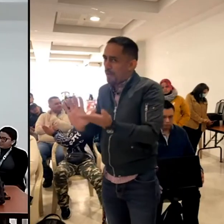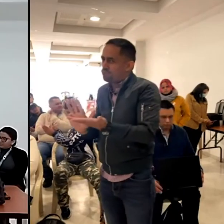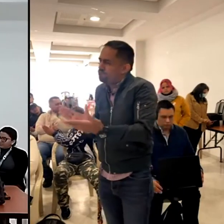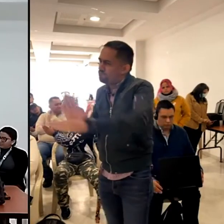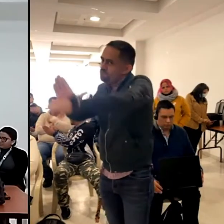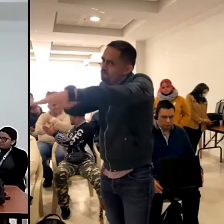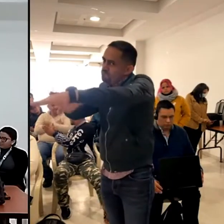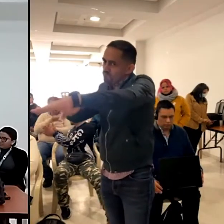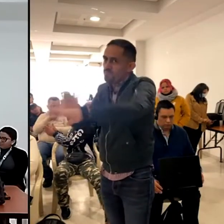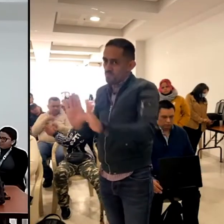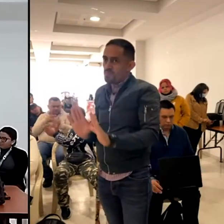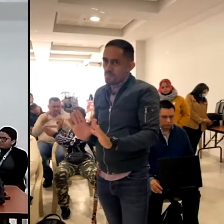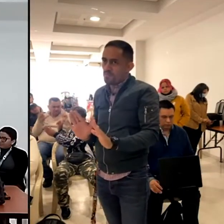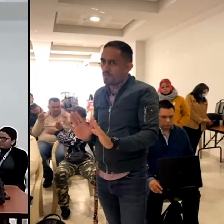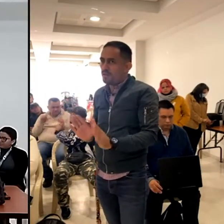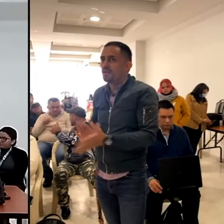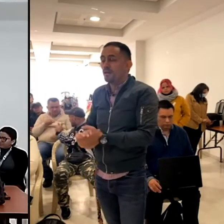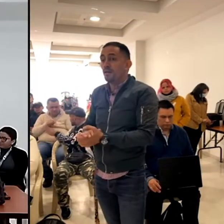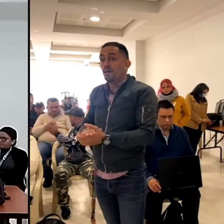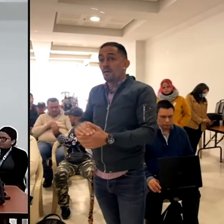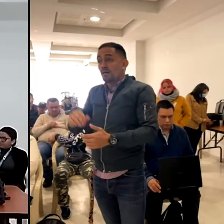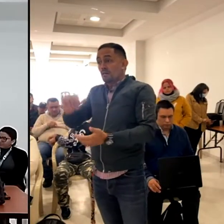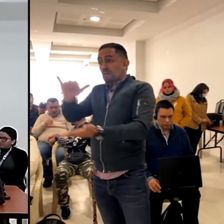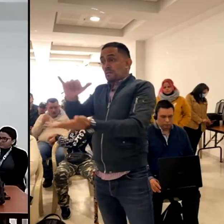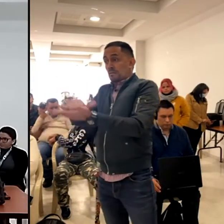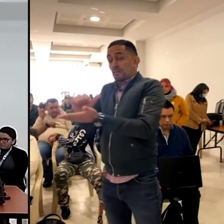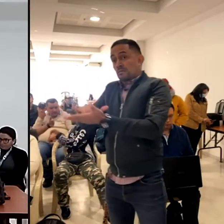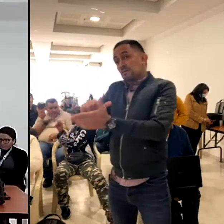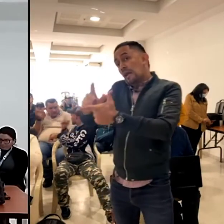no sé por qué